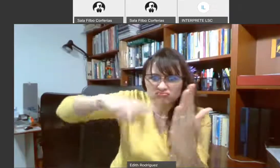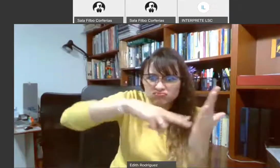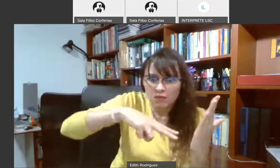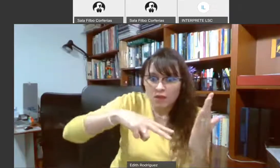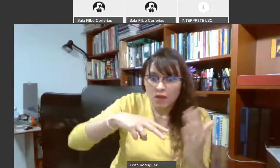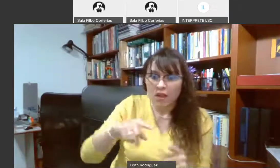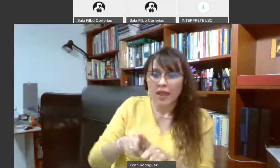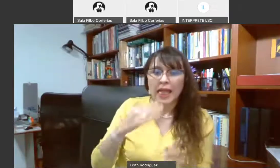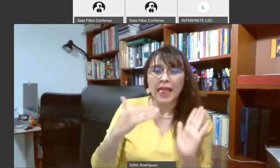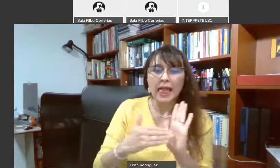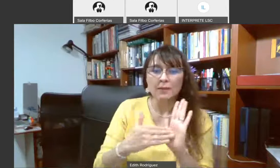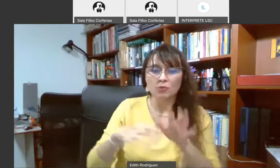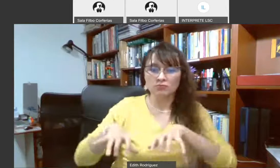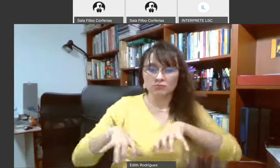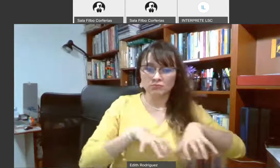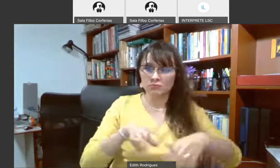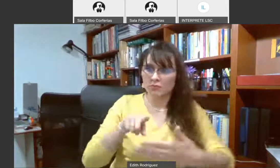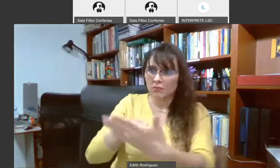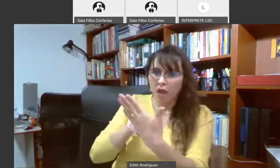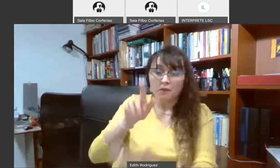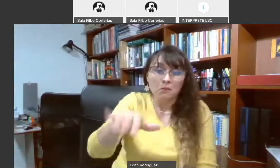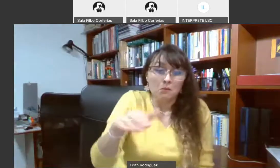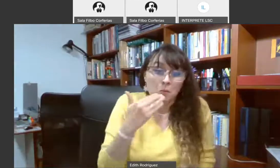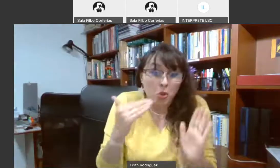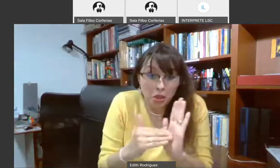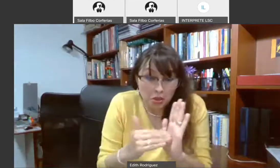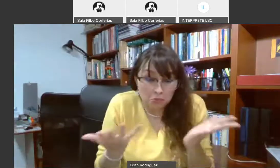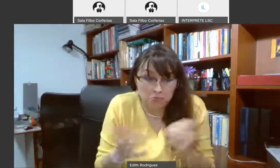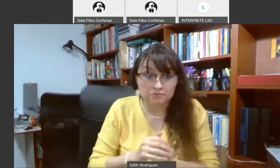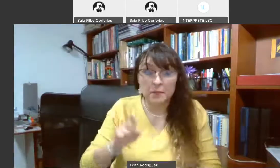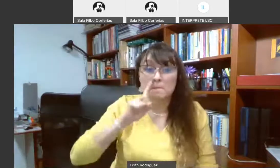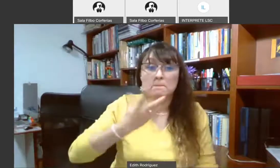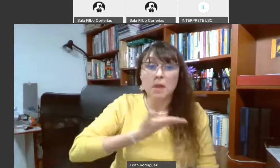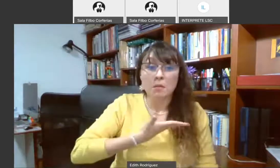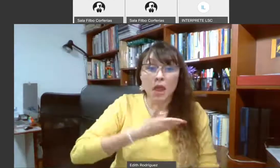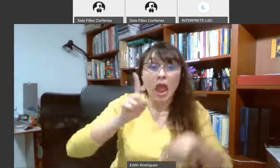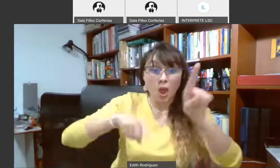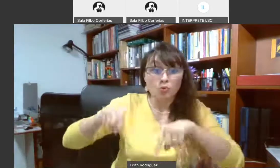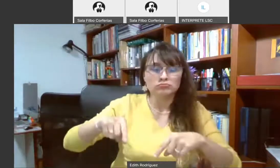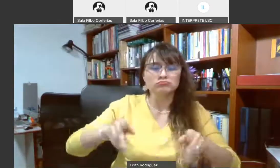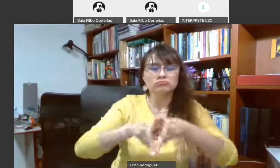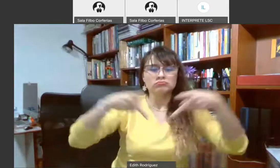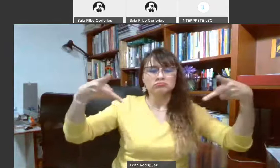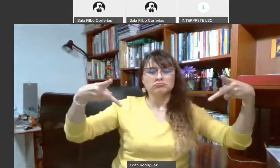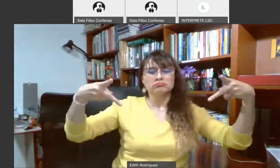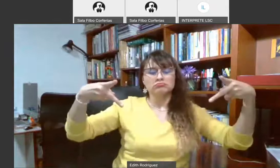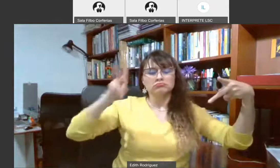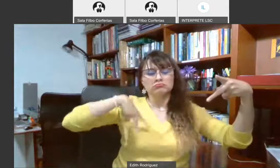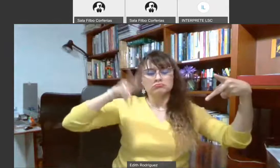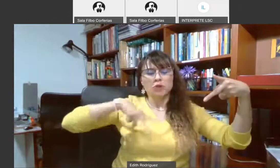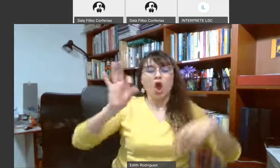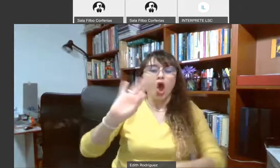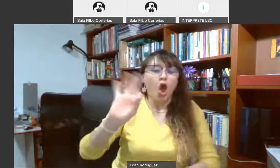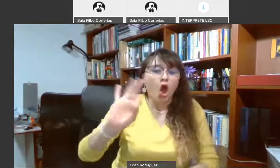Y también, bueno, si tienen compañeros, pueden estos compañeros, si les gusta la lectura, ser ejemplo para estos